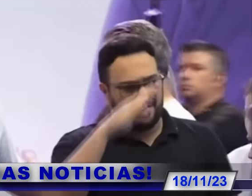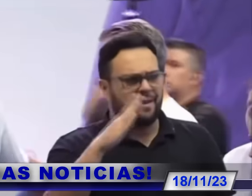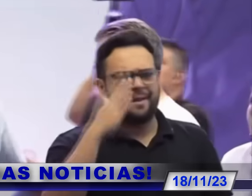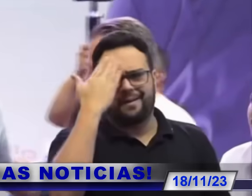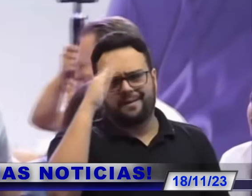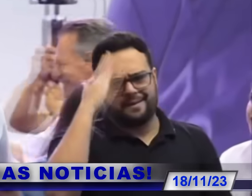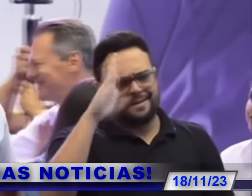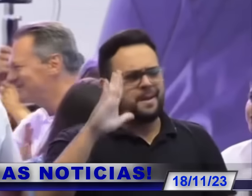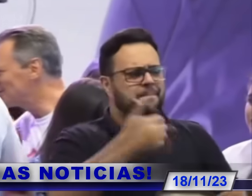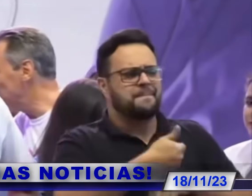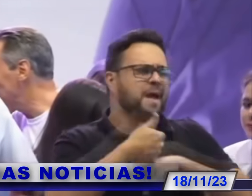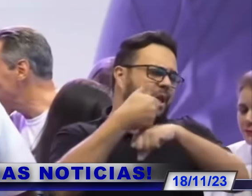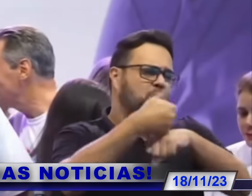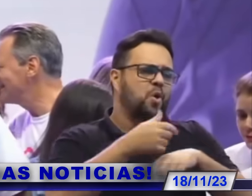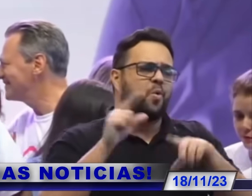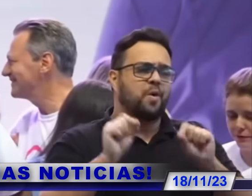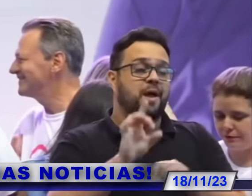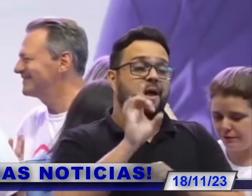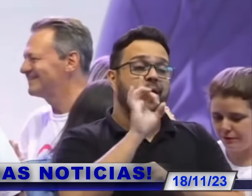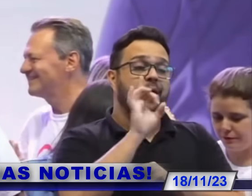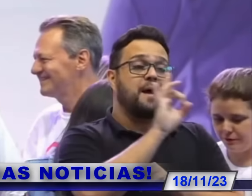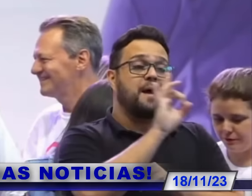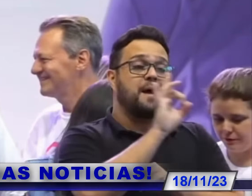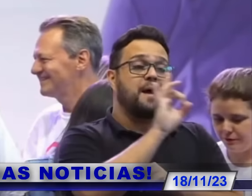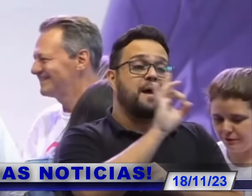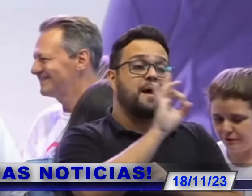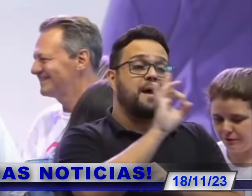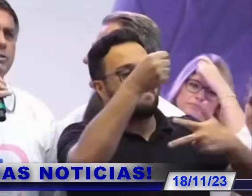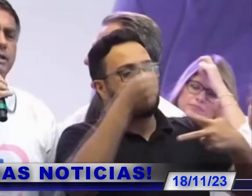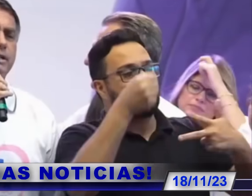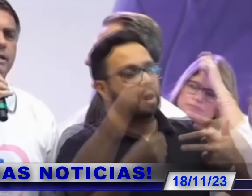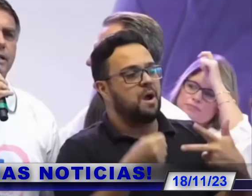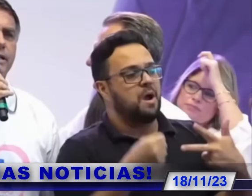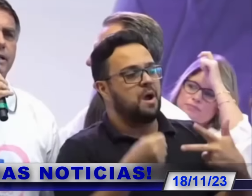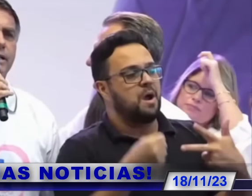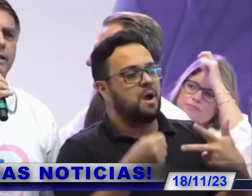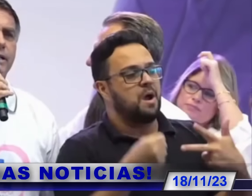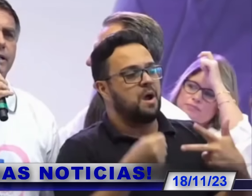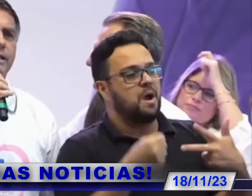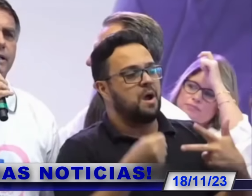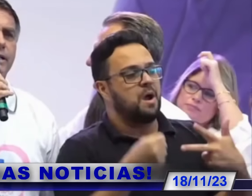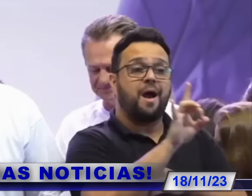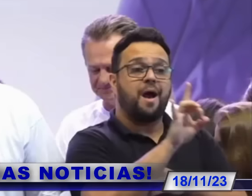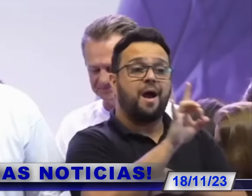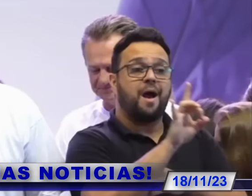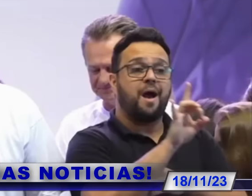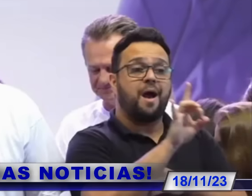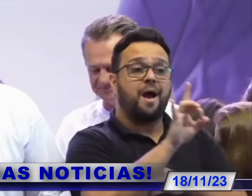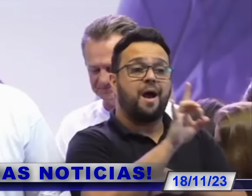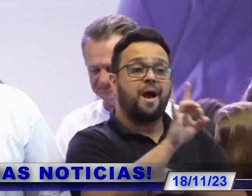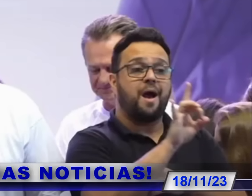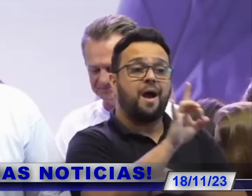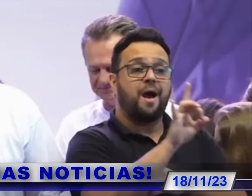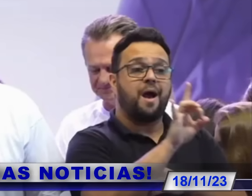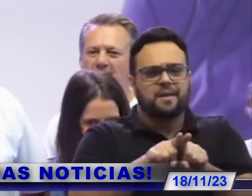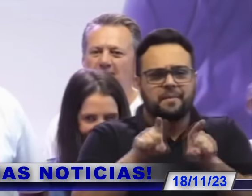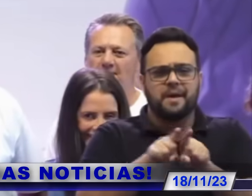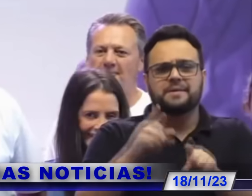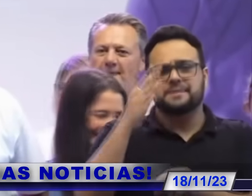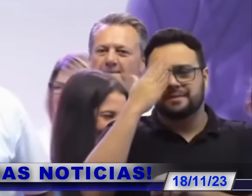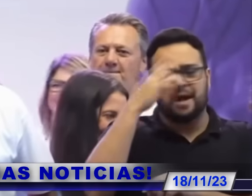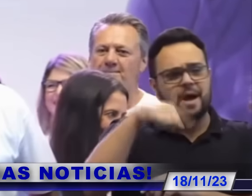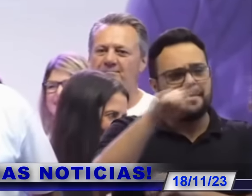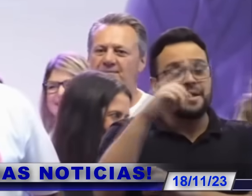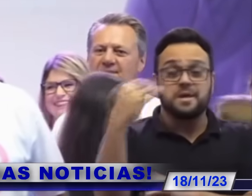entender melhor o que é cada poder da República, o papel de cada pessoa, a